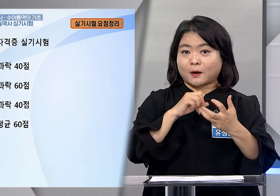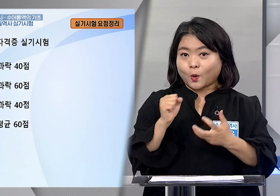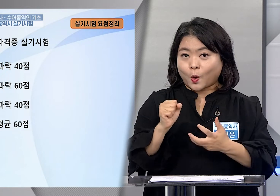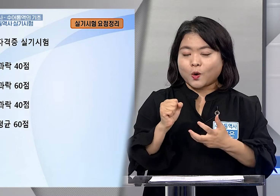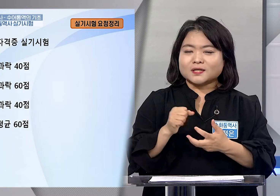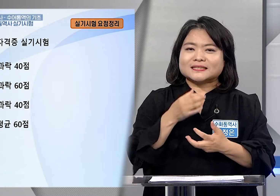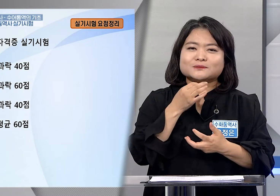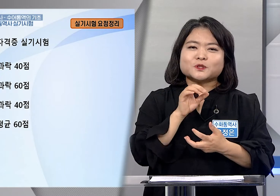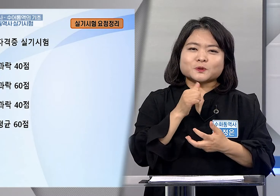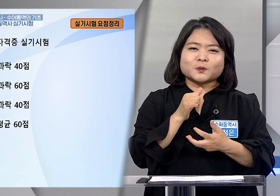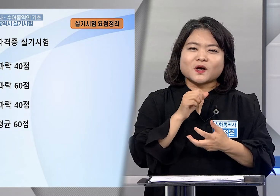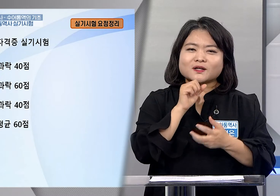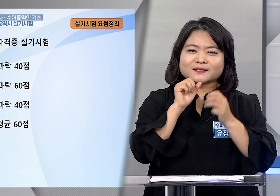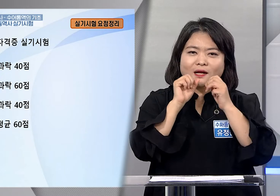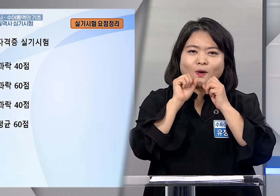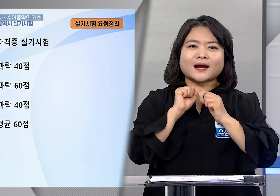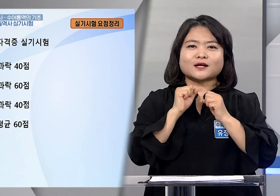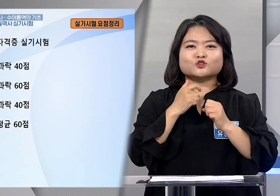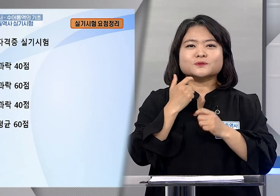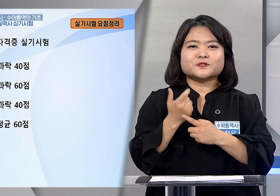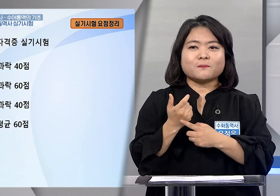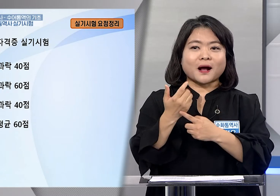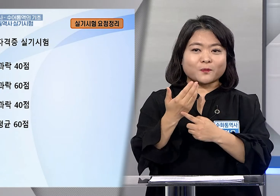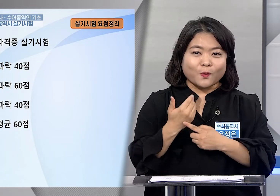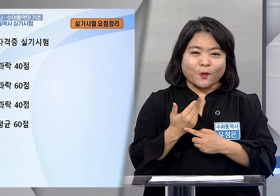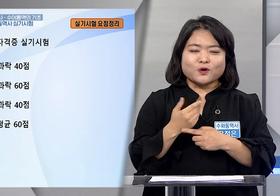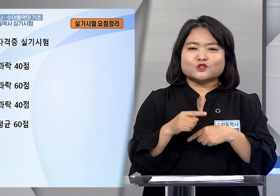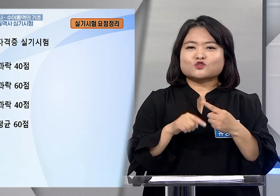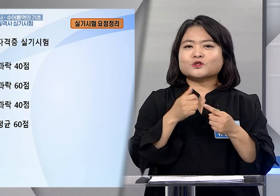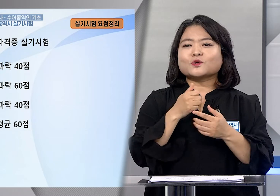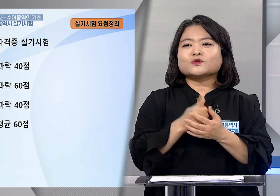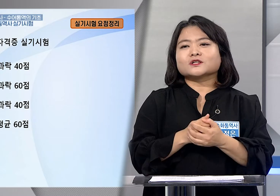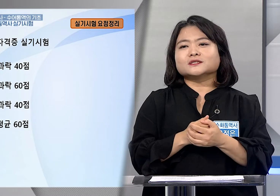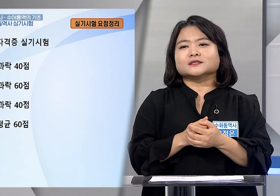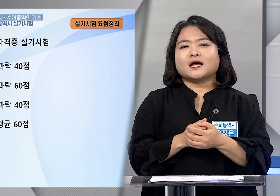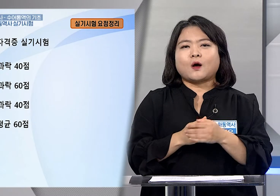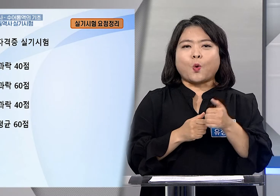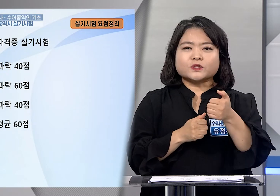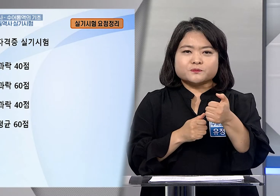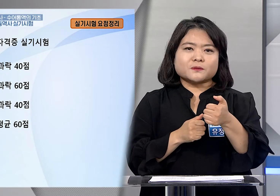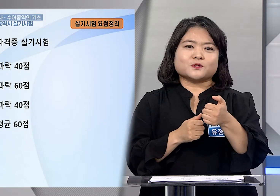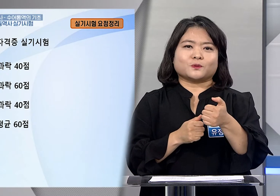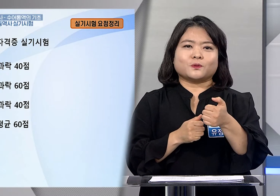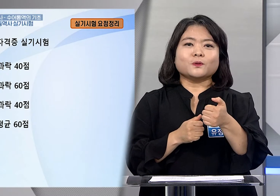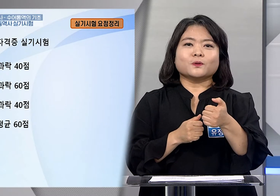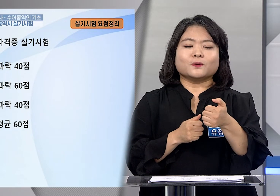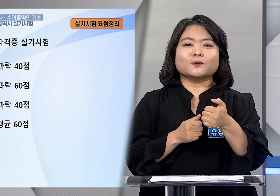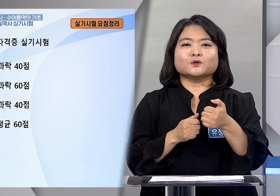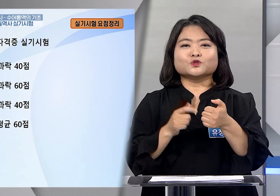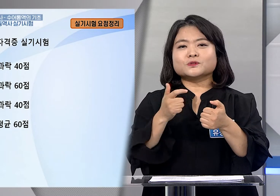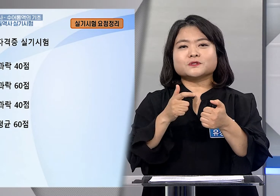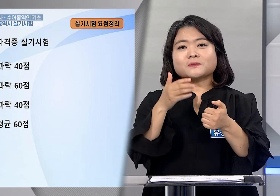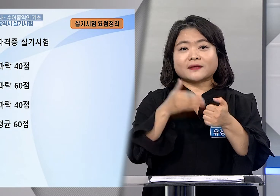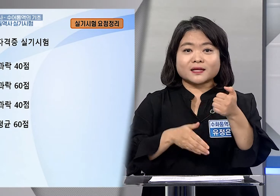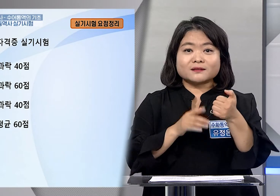받고 음성 통역 딱 과락 60점 받고 수어 통역은 50점 정도 60점이 안